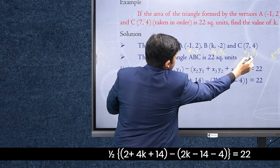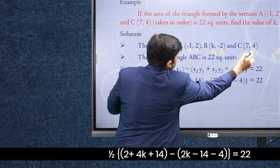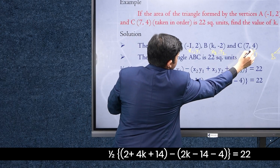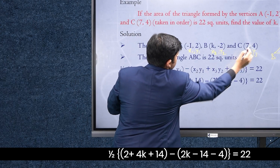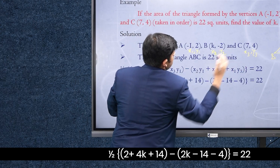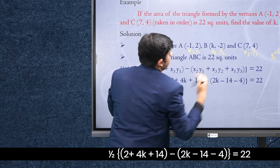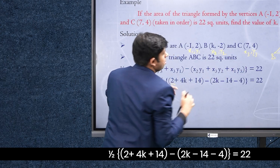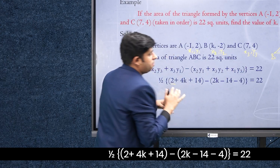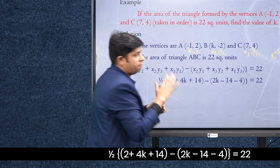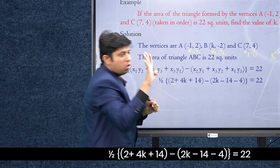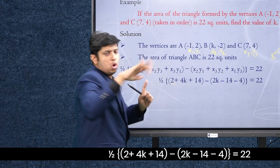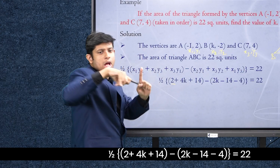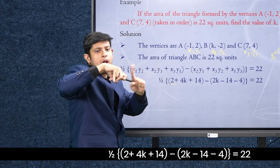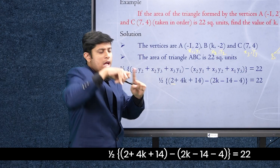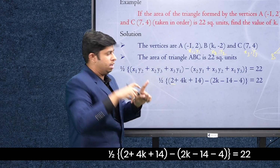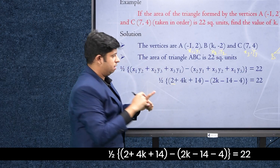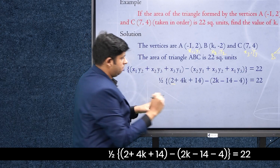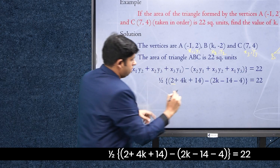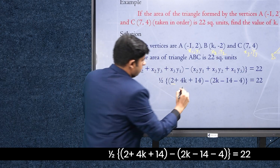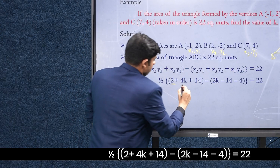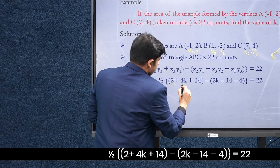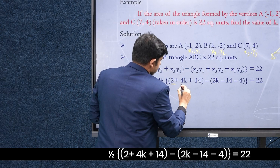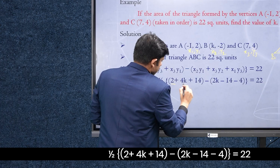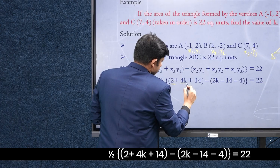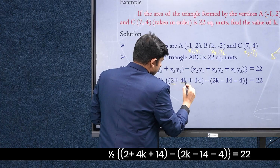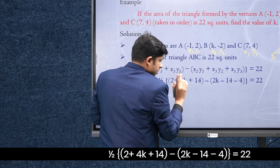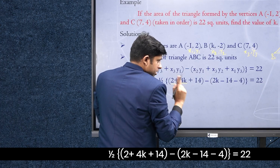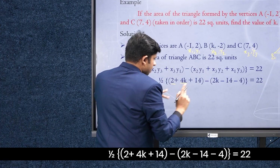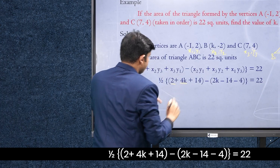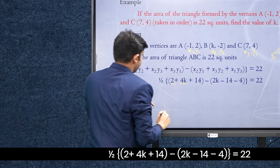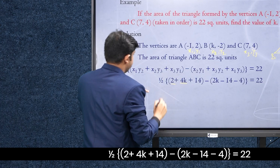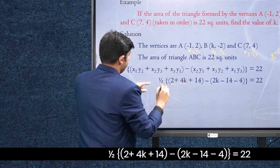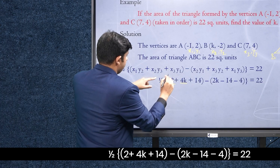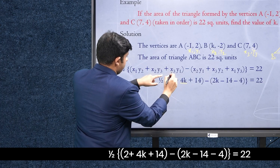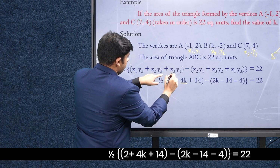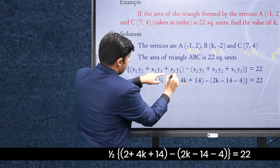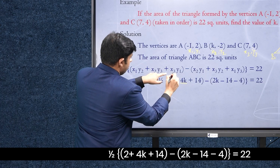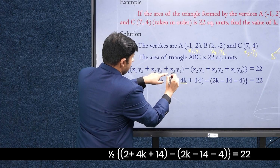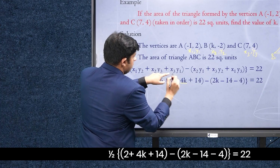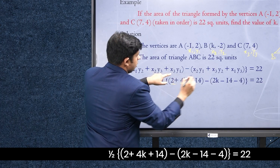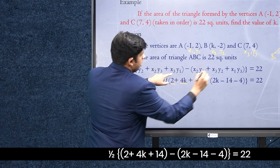14 minus 4 equals to 22.